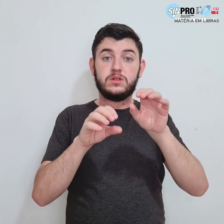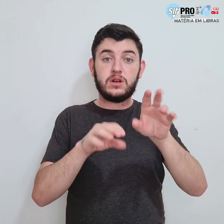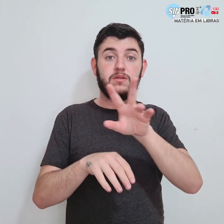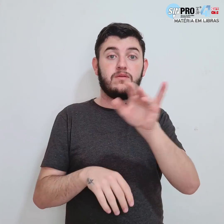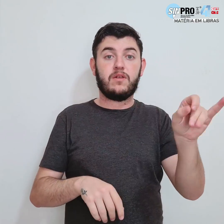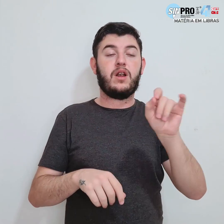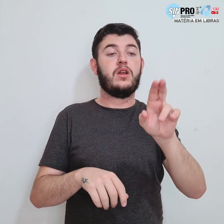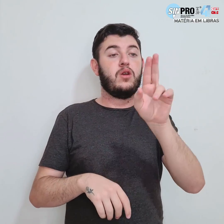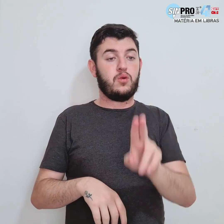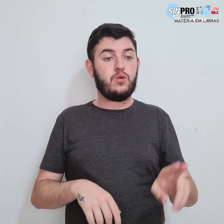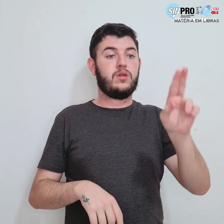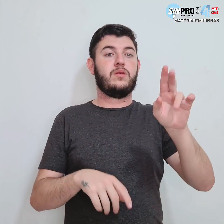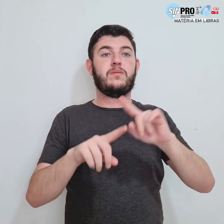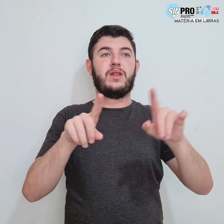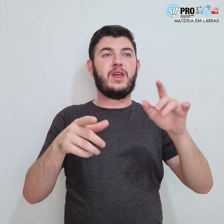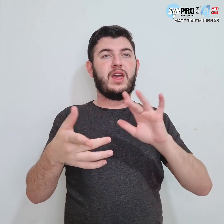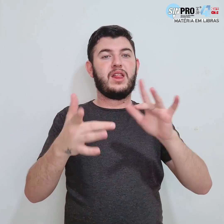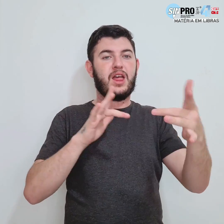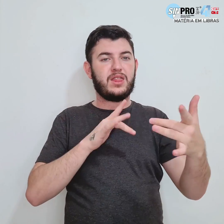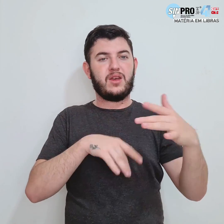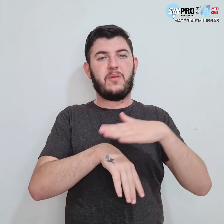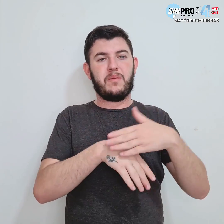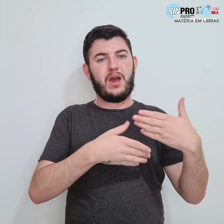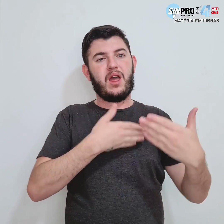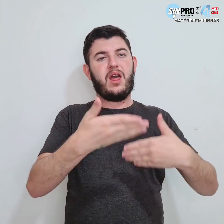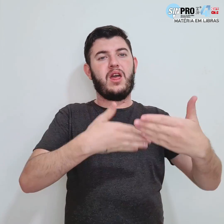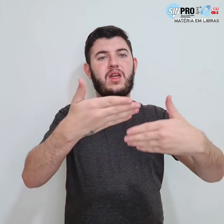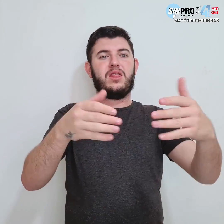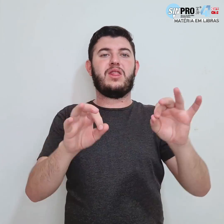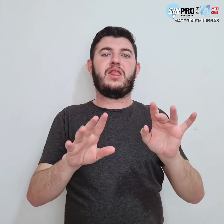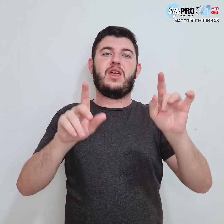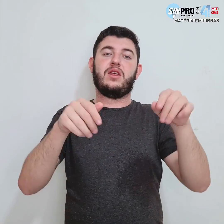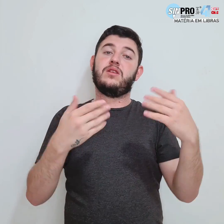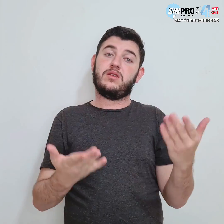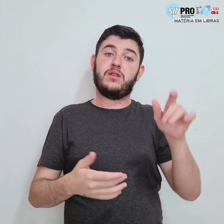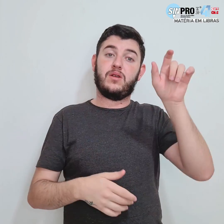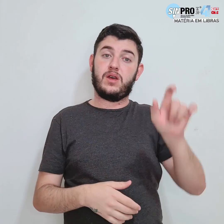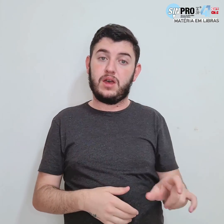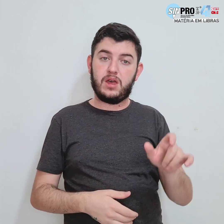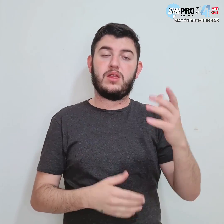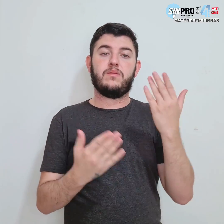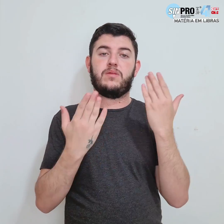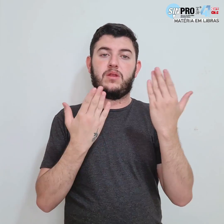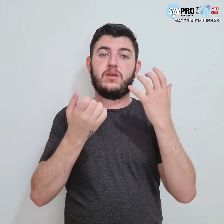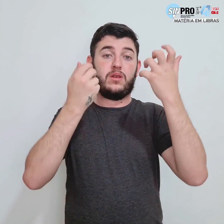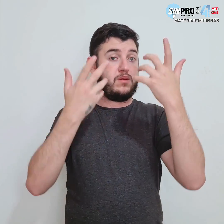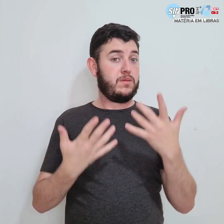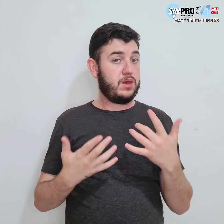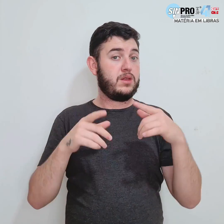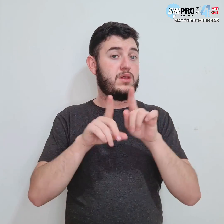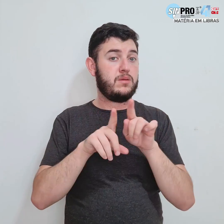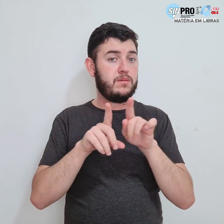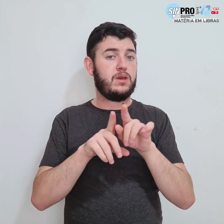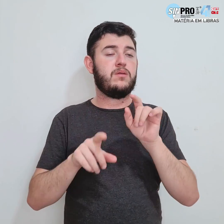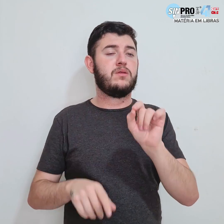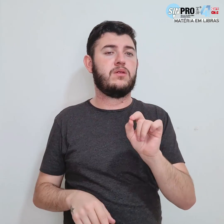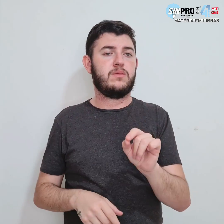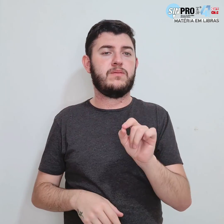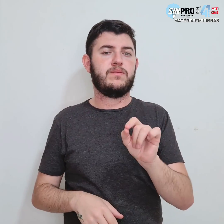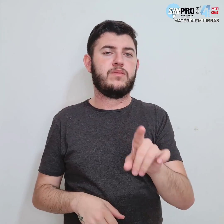a possibilidade de pensar relações ao longo prazo, afirma. Kozix destaca o fato de que a esteira de produção